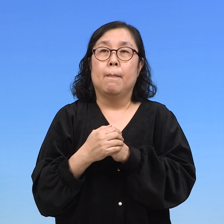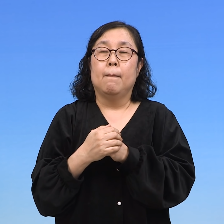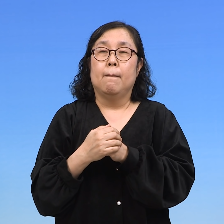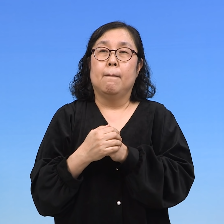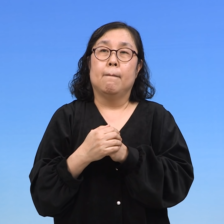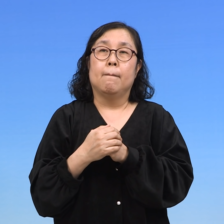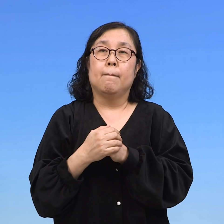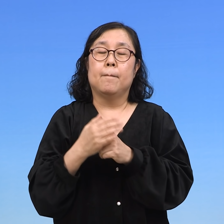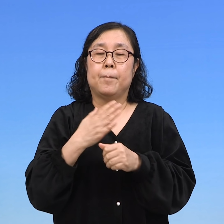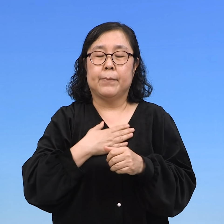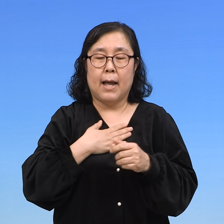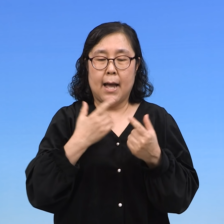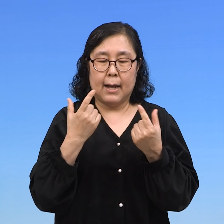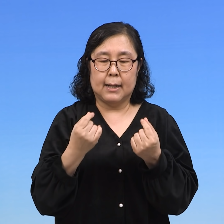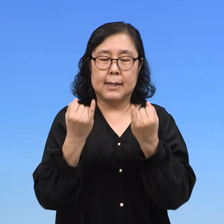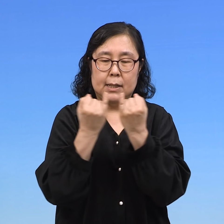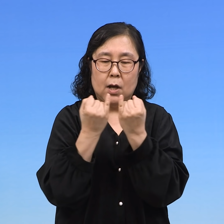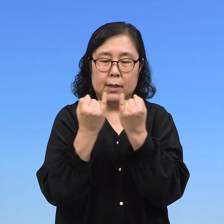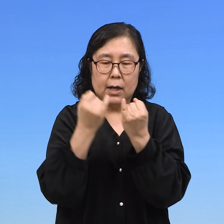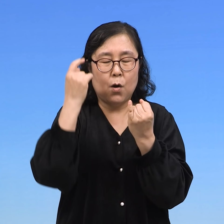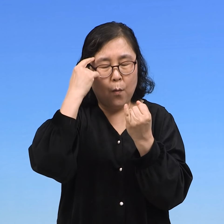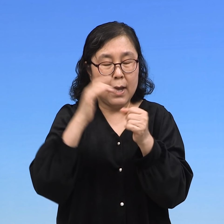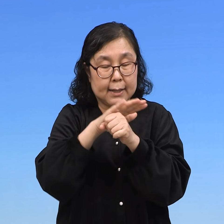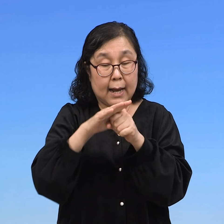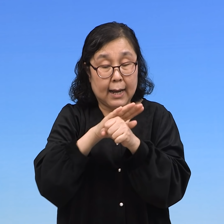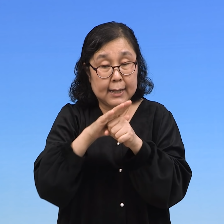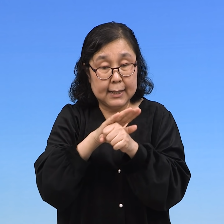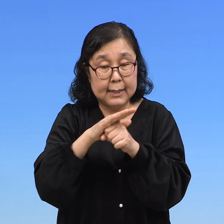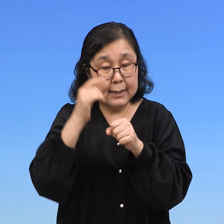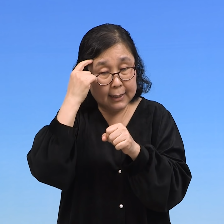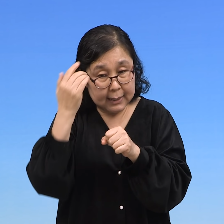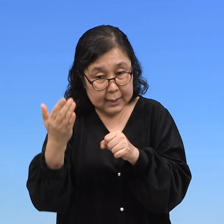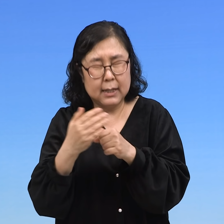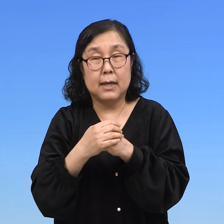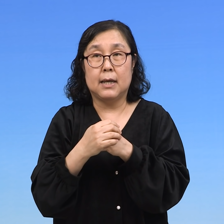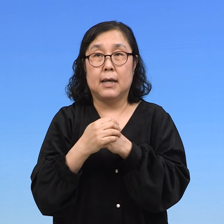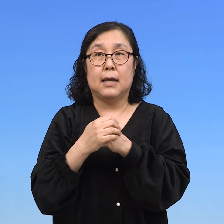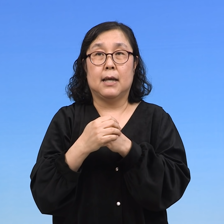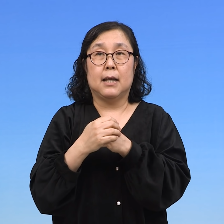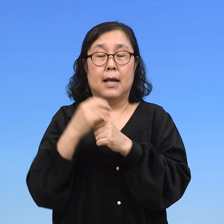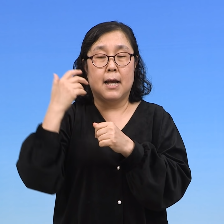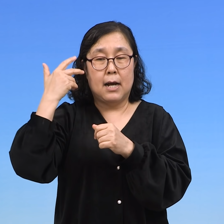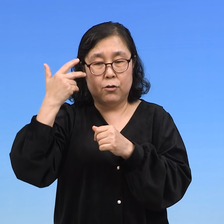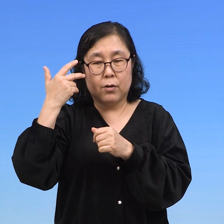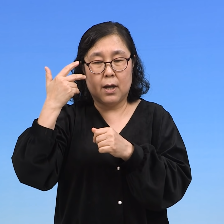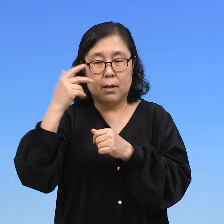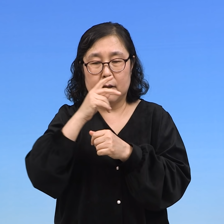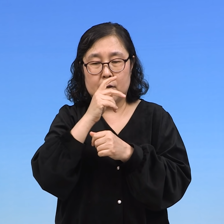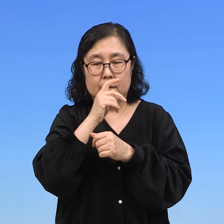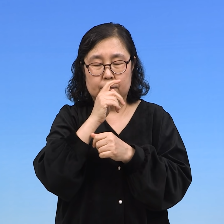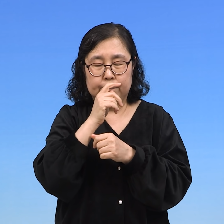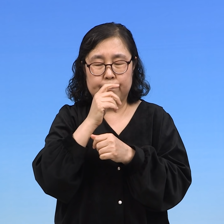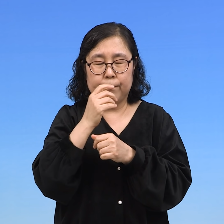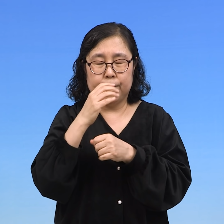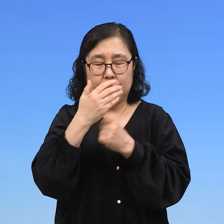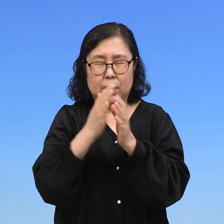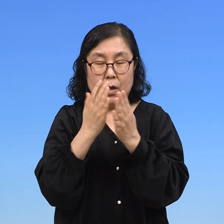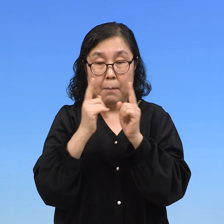나 같은 여자를 왜 사랑했는지 이게 제가 한 주 내내 오늘 본문을 묵상하다 보니까 갑자기